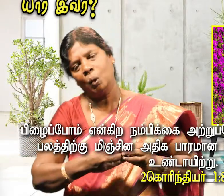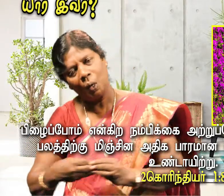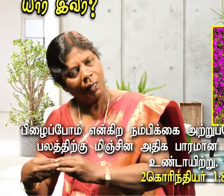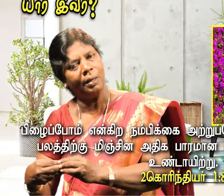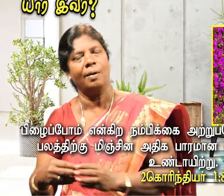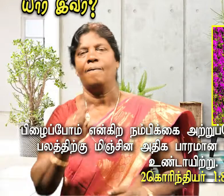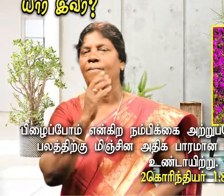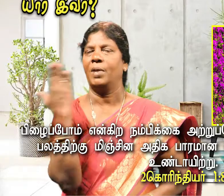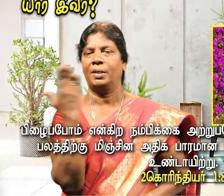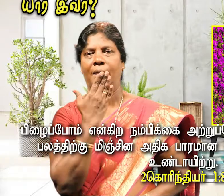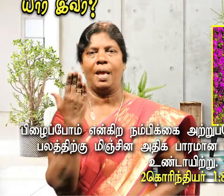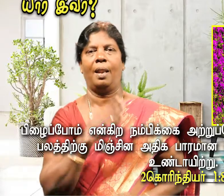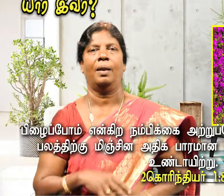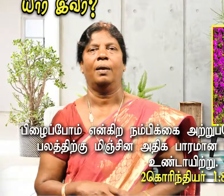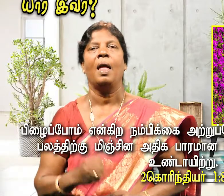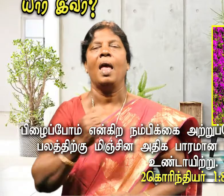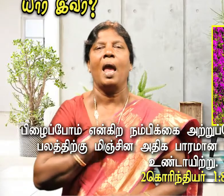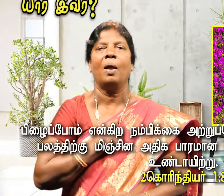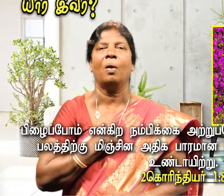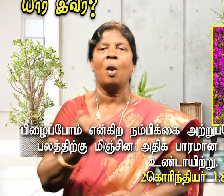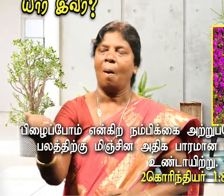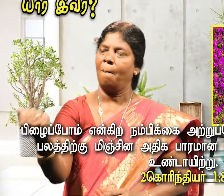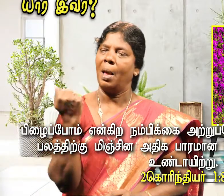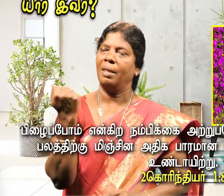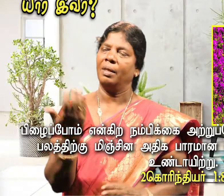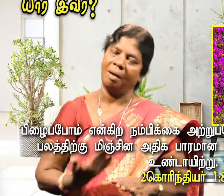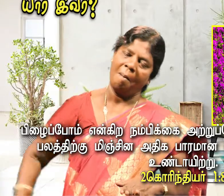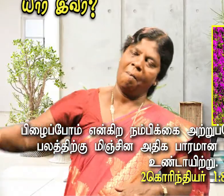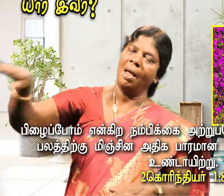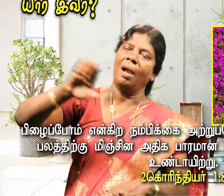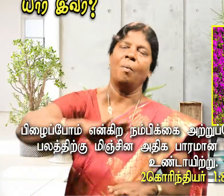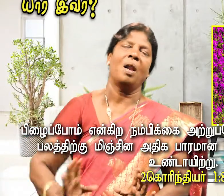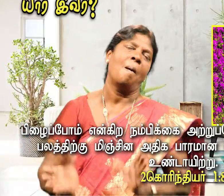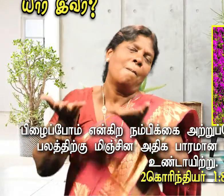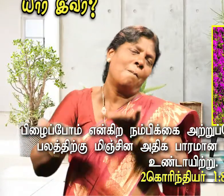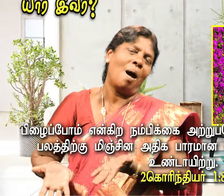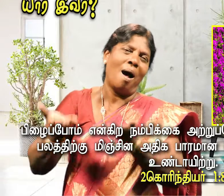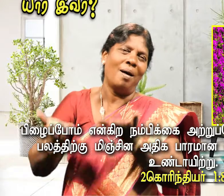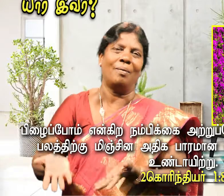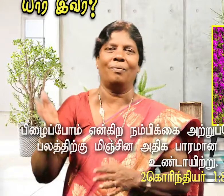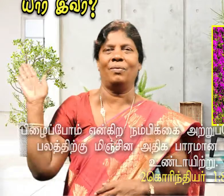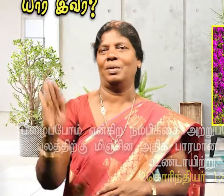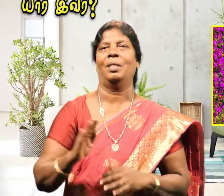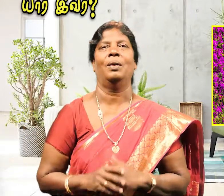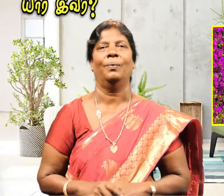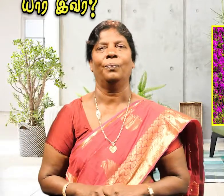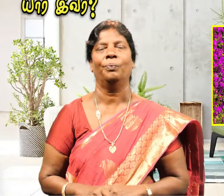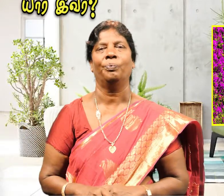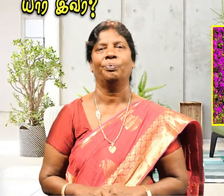அதிலேயே அவர் தொடர்ந்து அவர் சொல்லுகிறார், எங்கள் பலத்துக்கு மிஞ்சின பாரம்